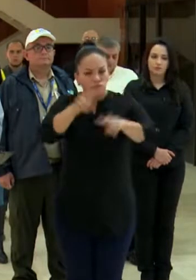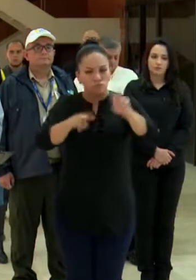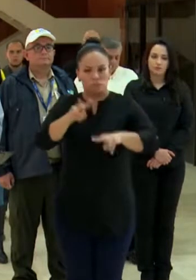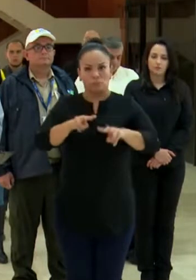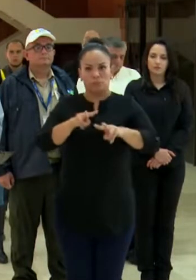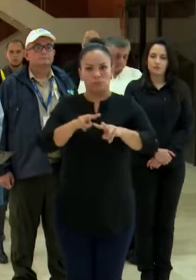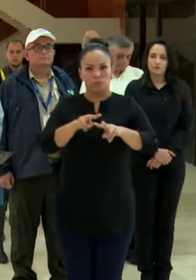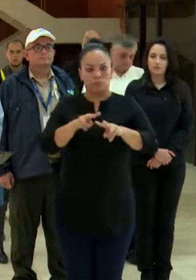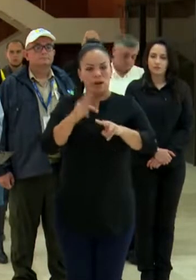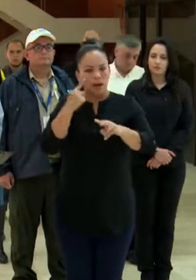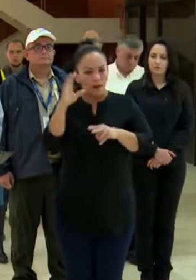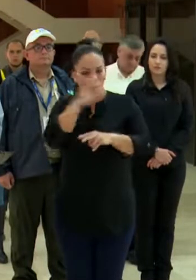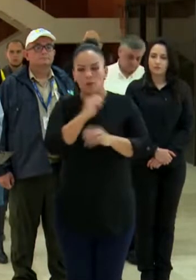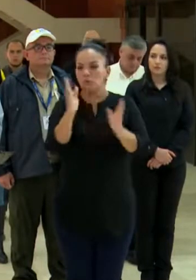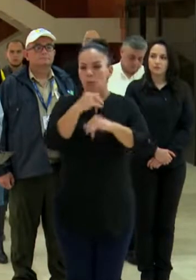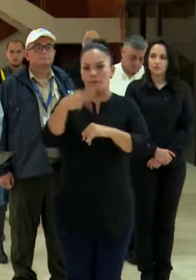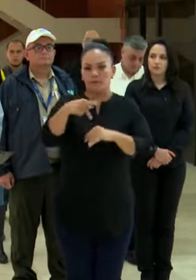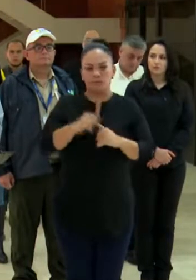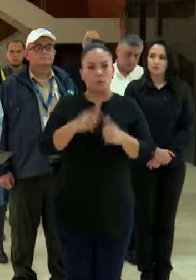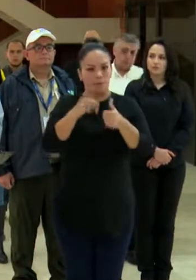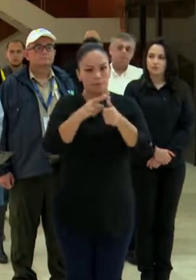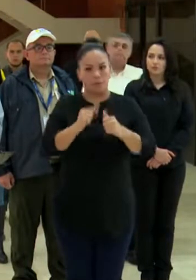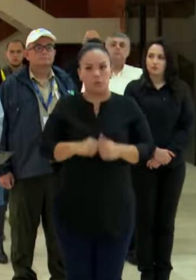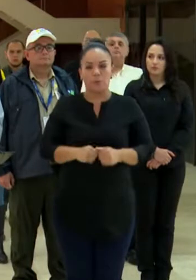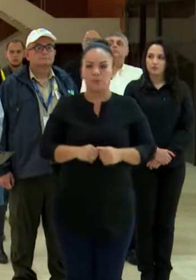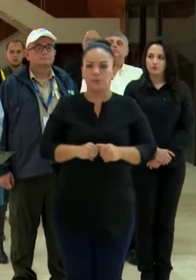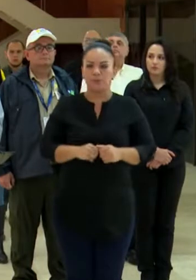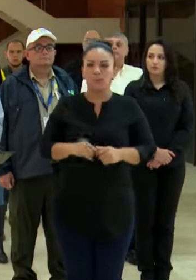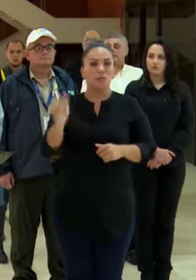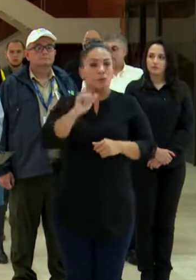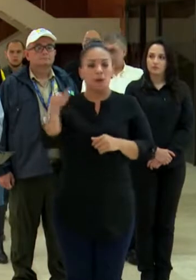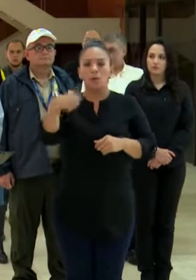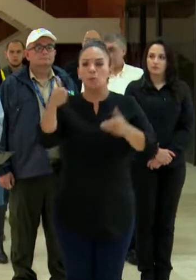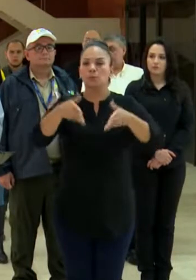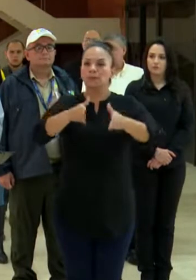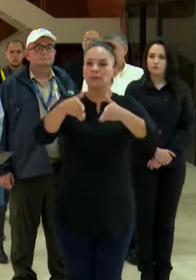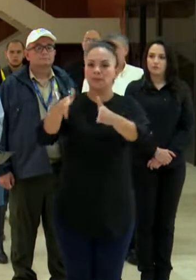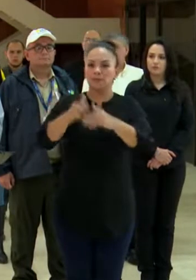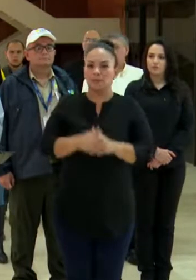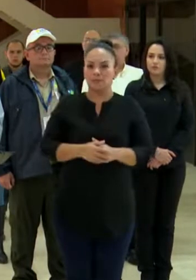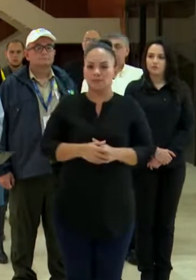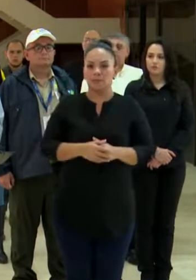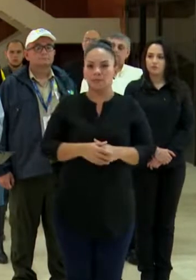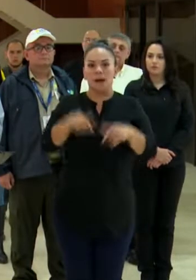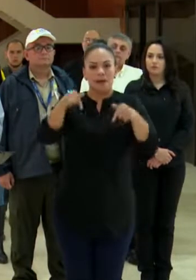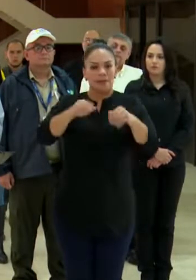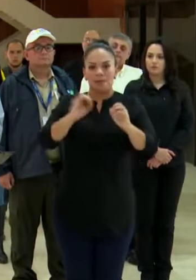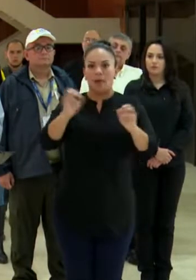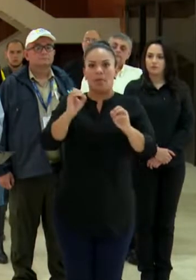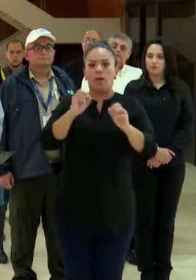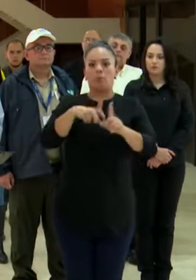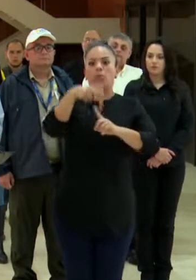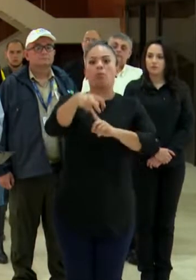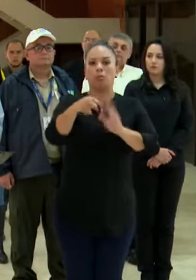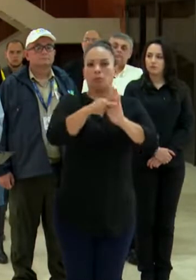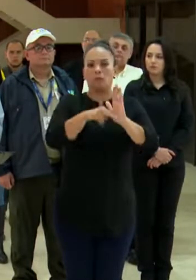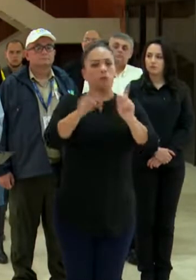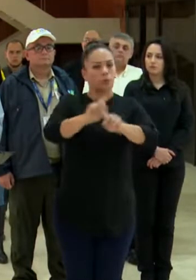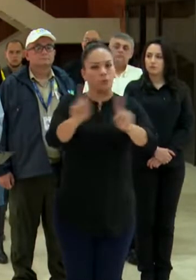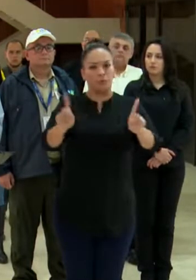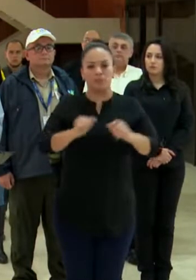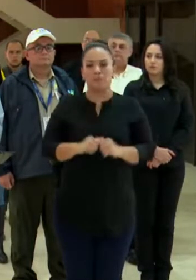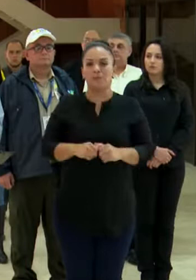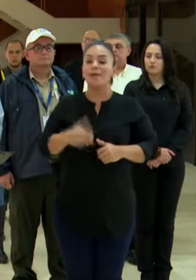no hay riesgo. Lo mismo se irá haciendo con todas las vías, o sea, aquí no se ha saltado nada. El problema